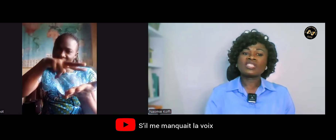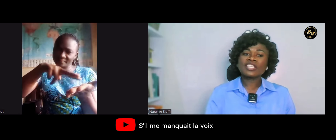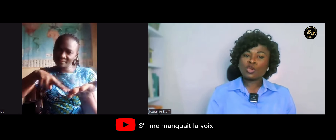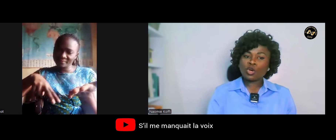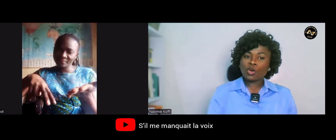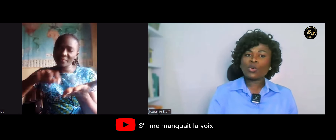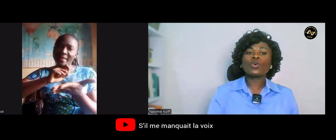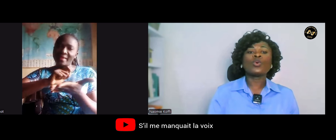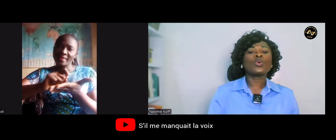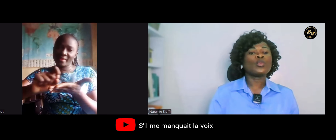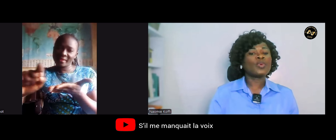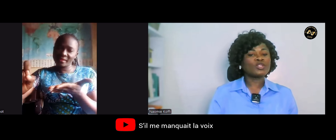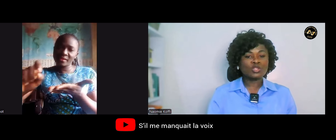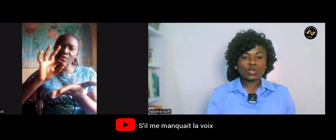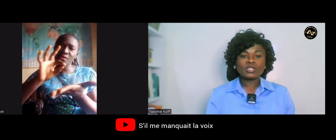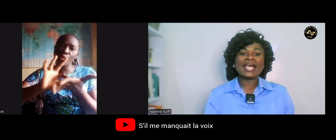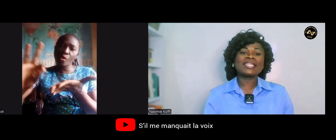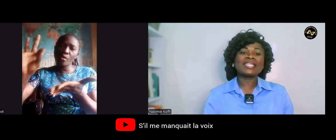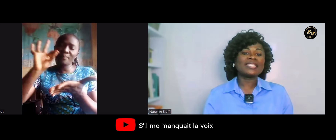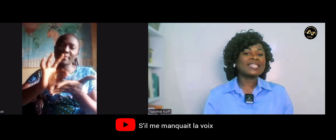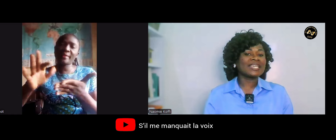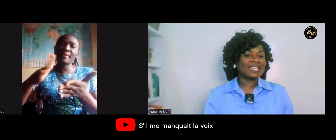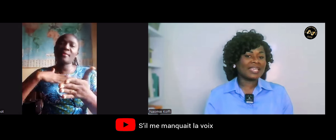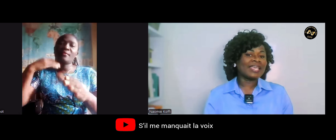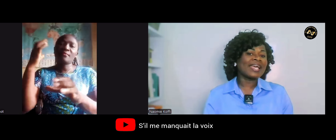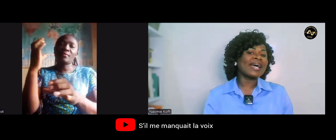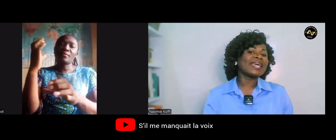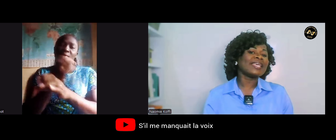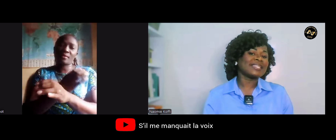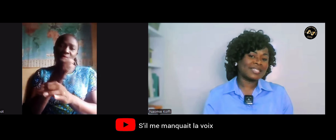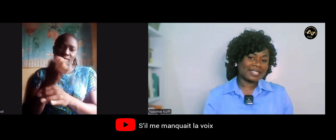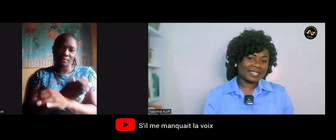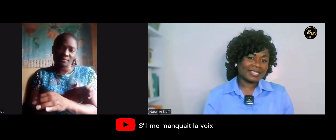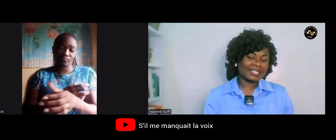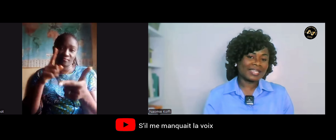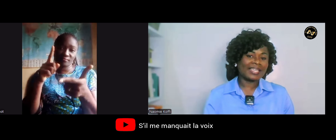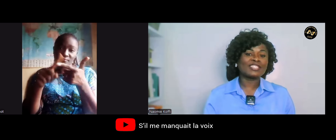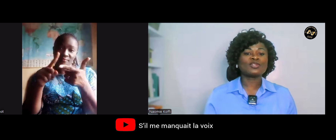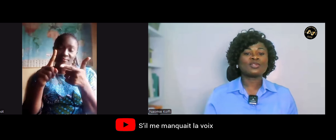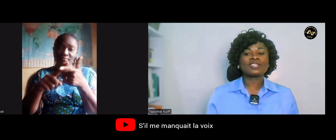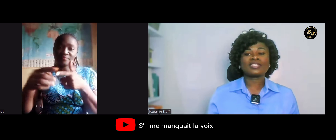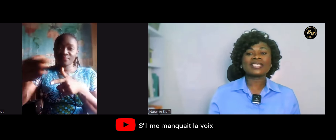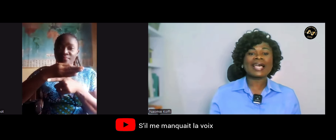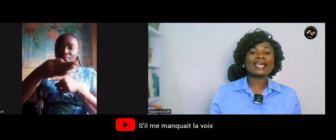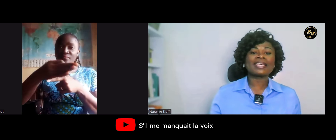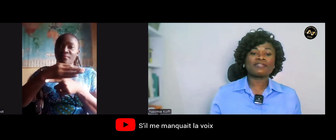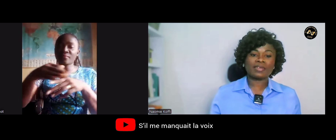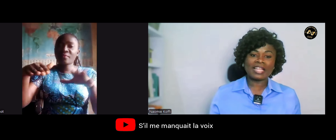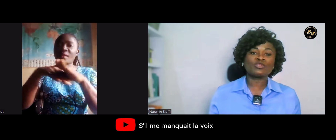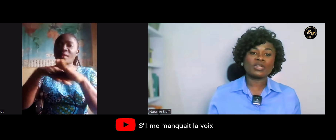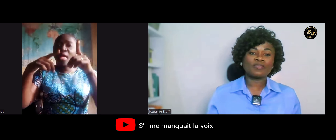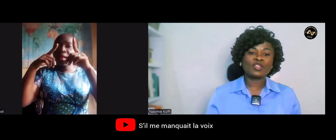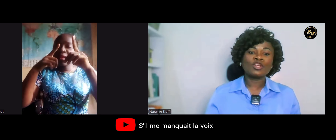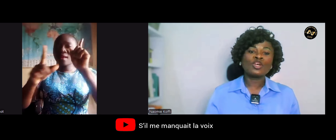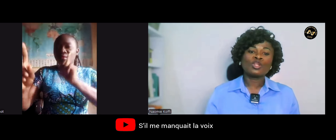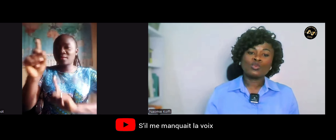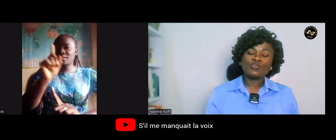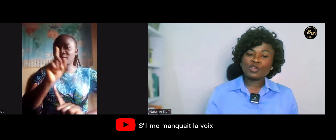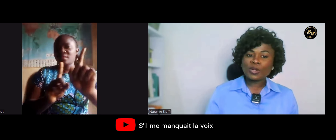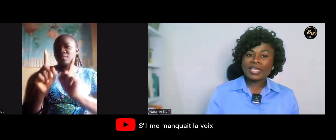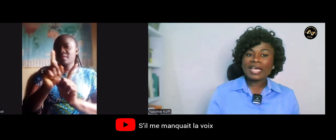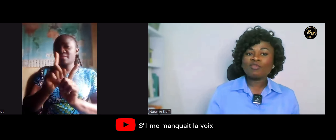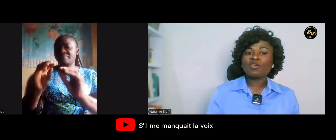Nous enseignons aux personnes sourdes à lire et à écrire, ainsi qu'à calculer.